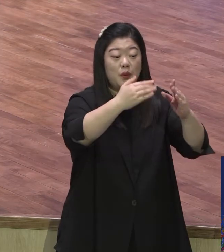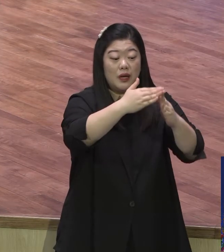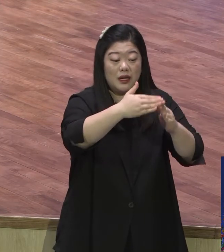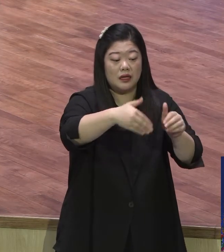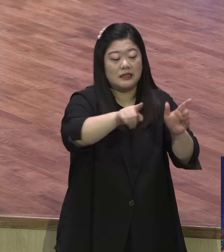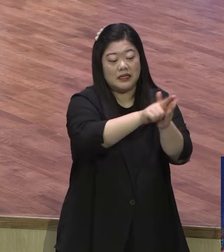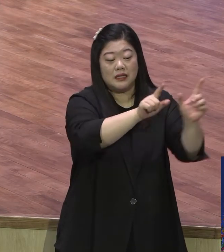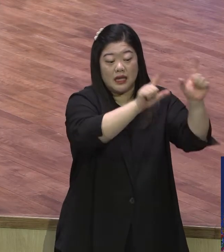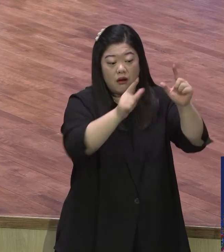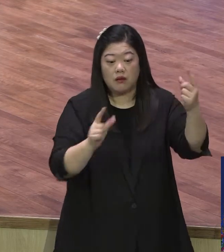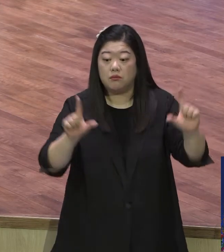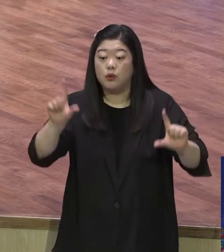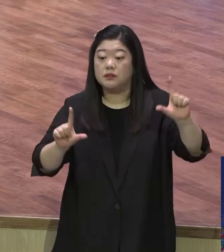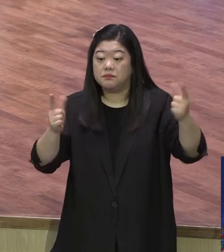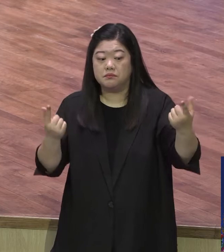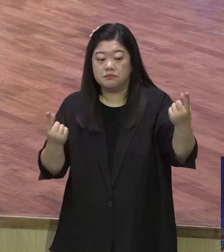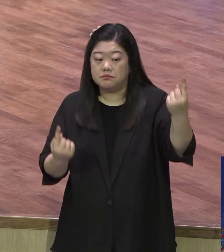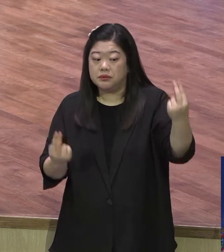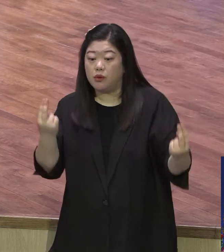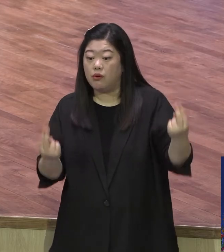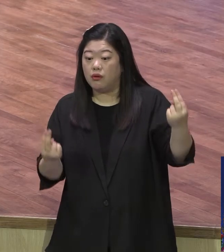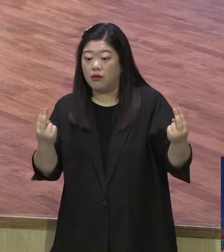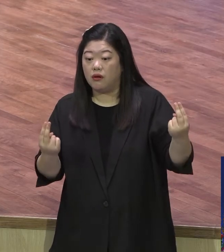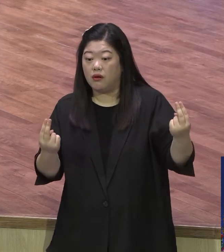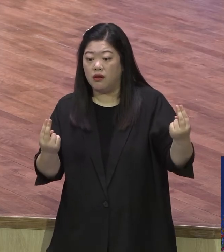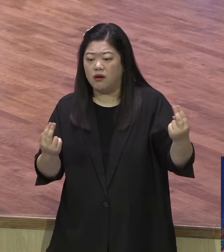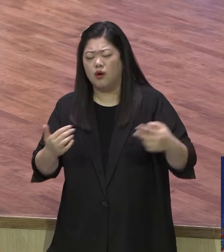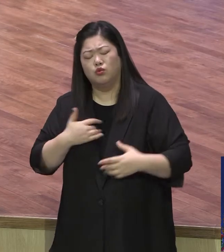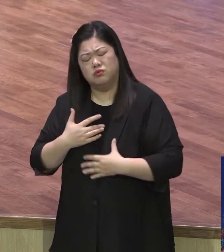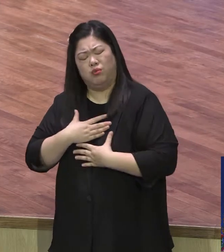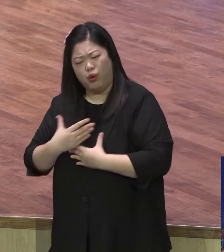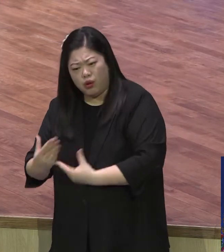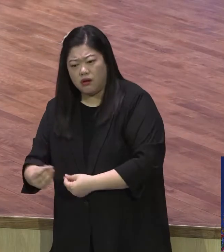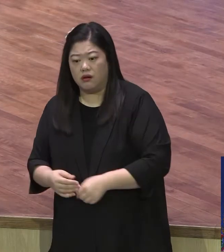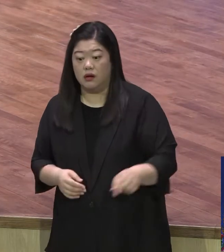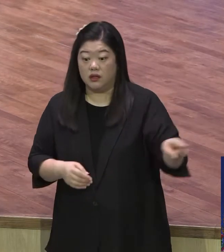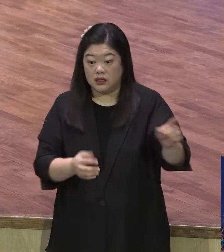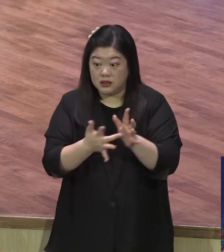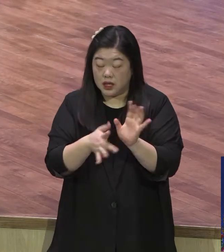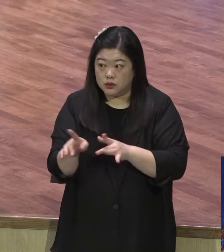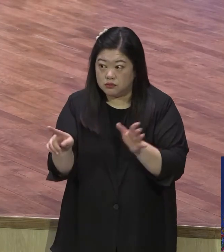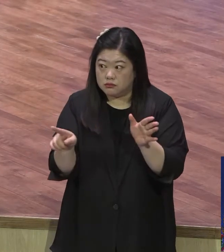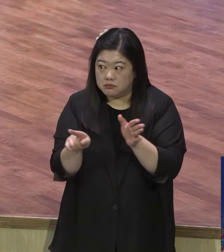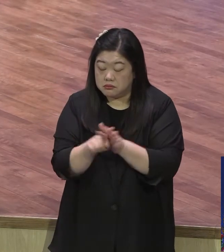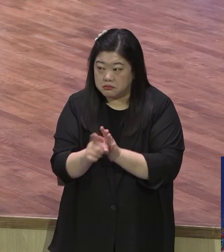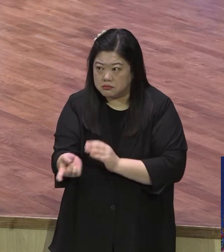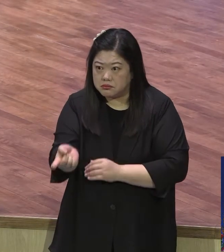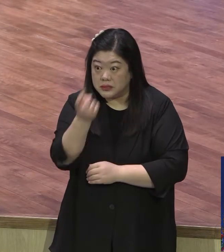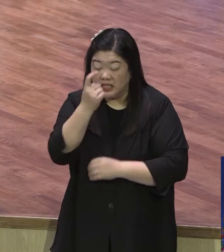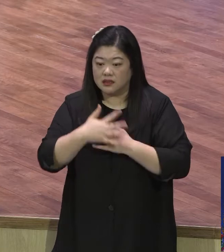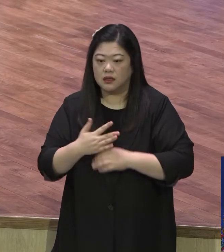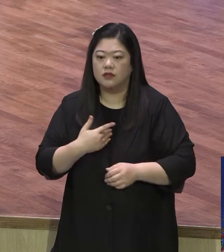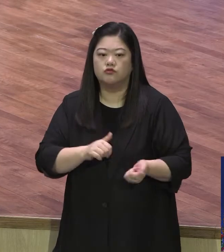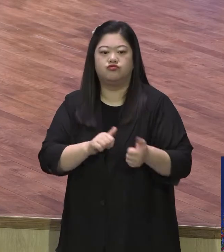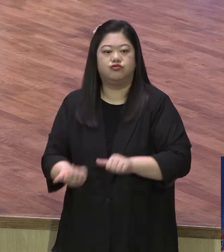받았지 언제 죽을지 모른 그런 상황 속에서 그런 상황 속에서 담대하게